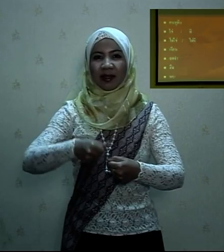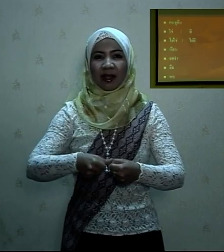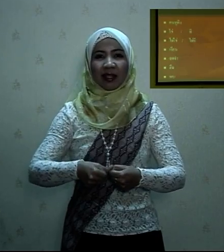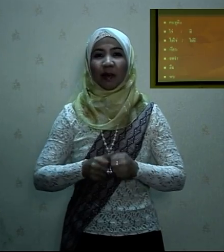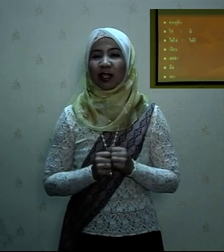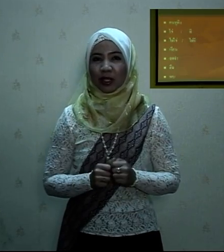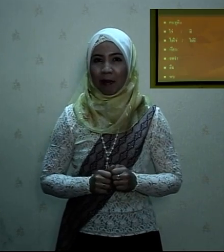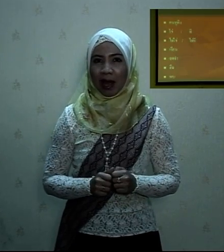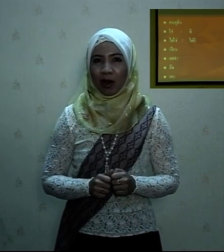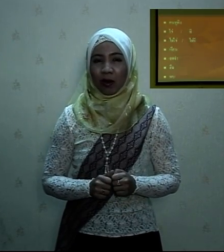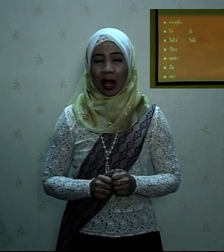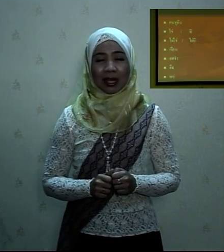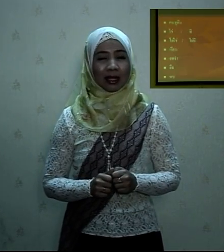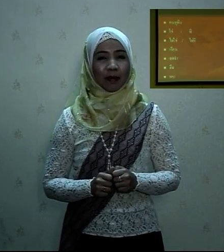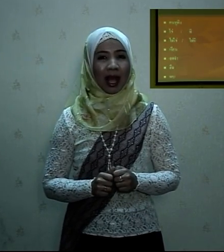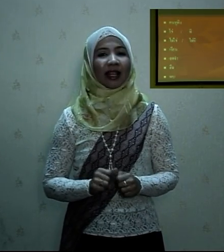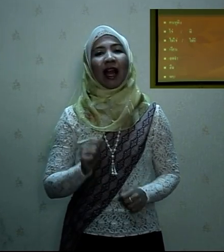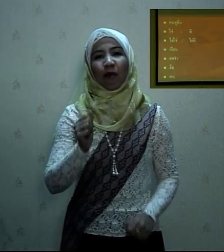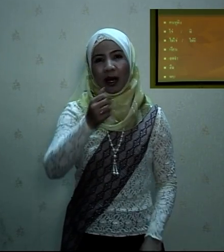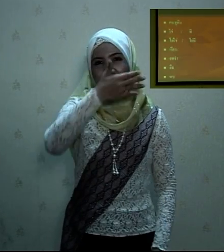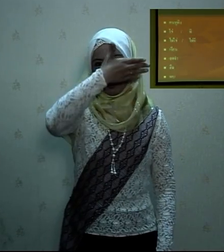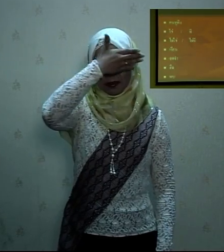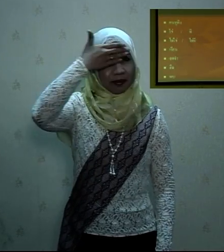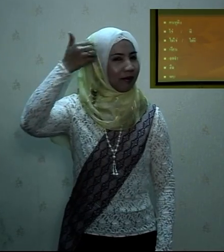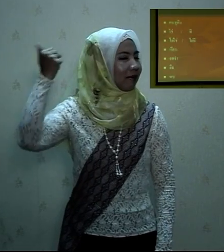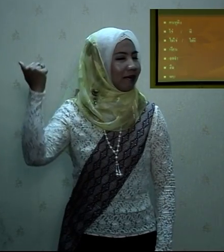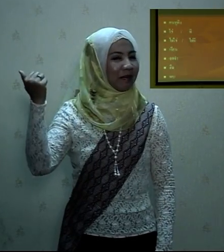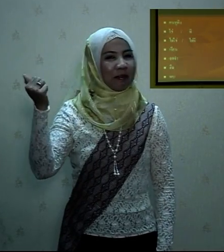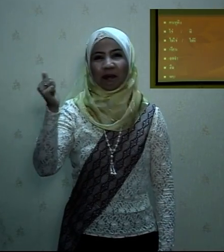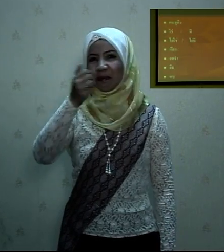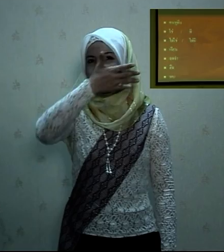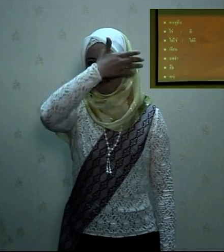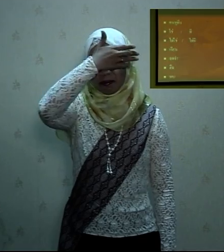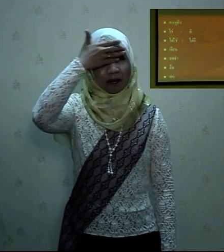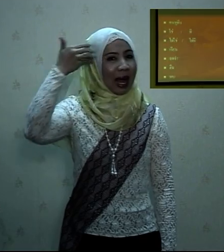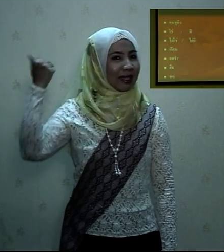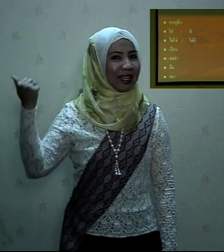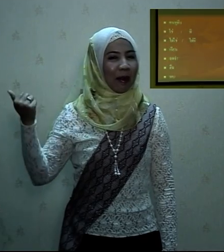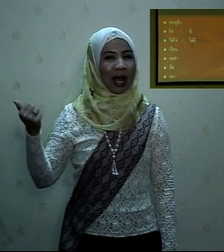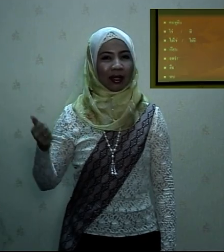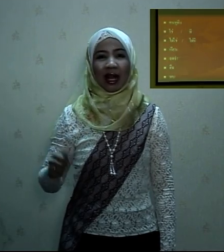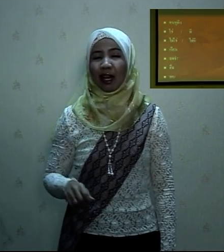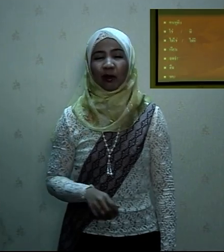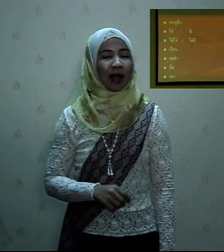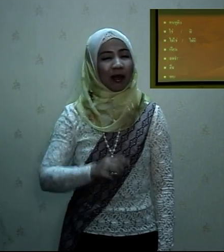ถ้าเมื่อจดจำแล้วเราอาจจะลืมได้คำว่าลืมปาดที่หน้าผากนะคะแล้วก็ทำหน้าด้ว